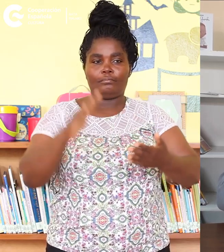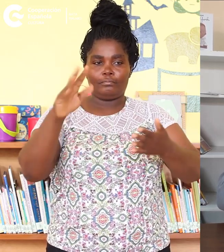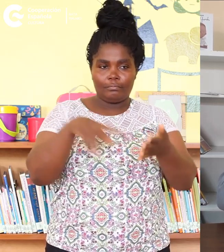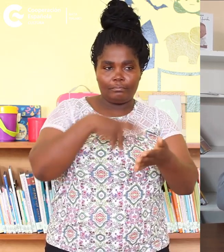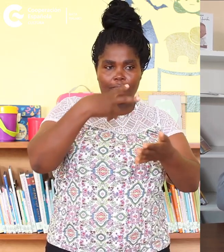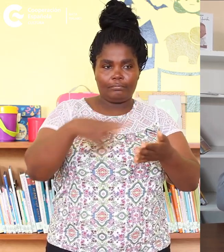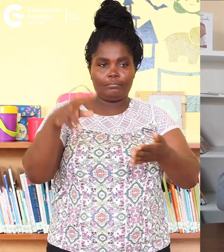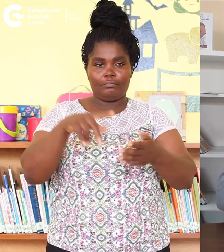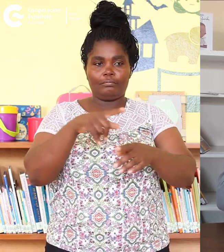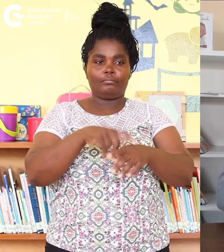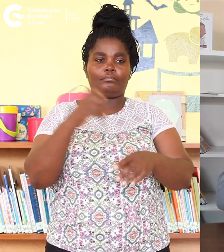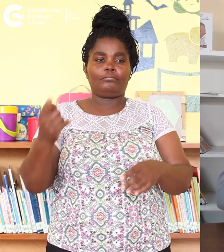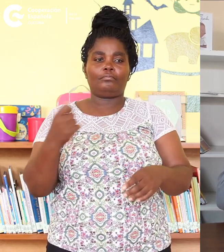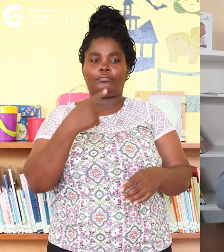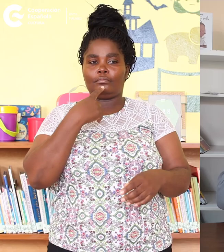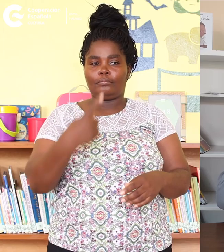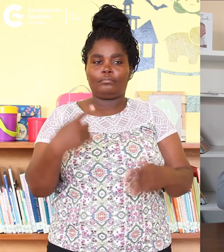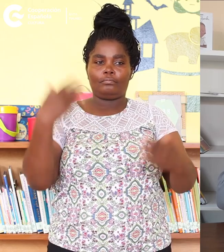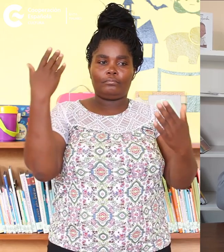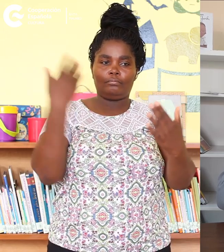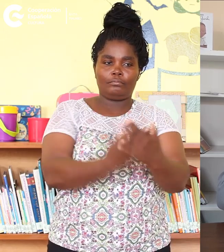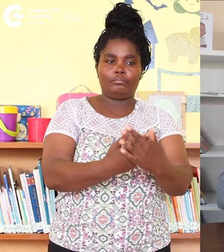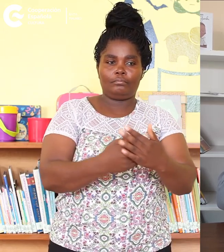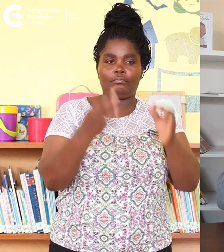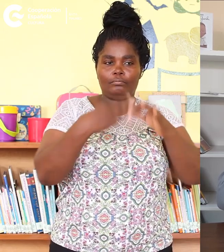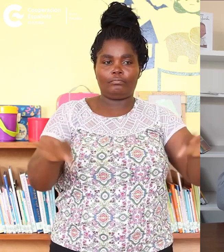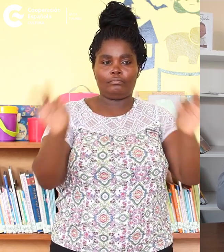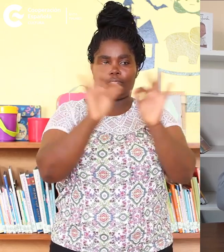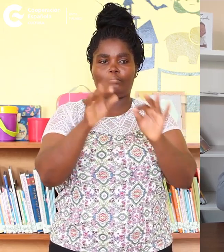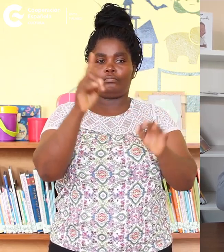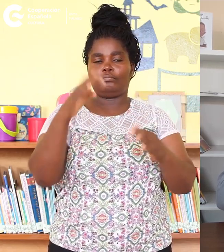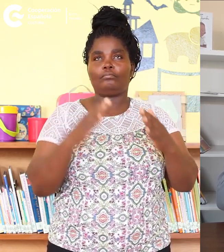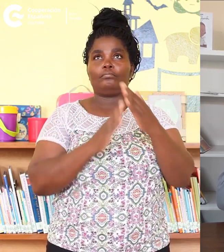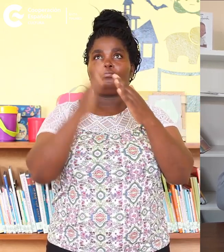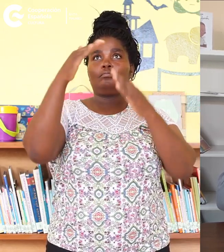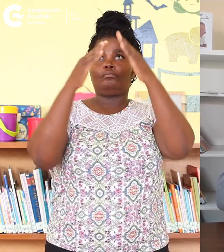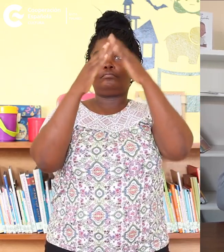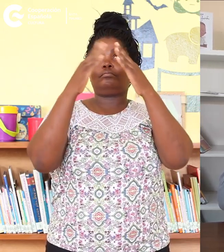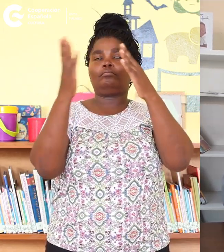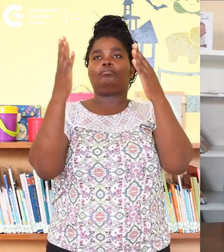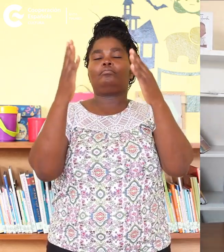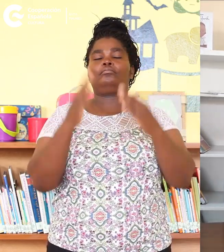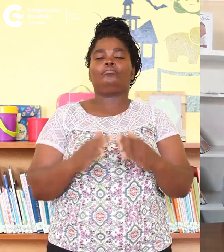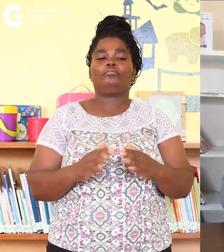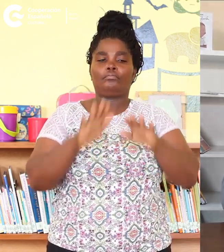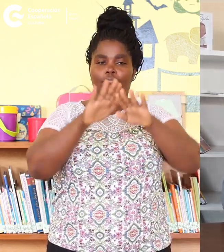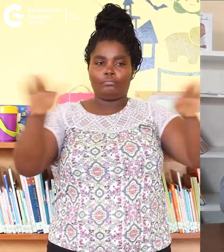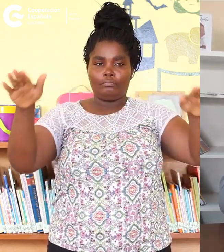vueltas, pero se tropiezan y se forma una montaña en el escenario.